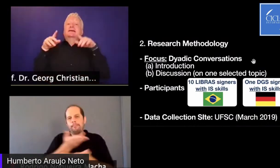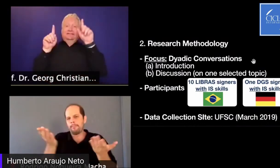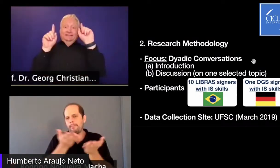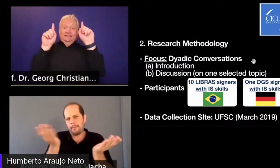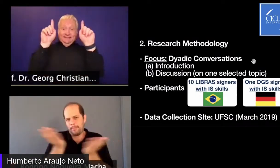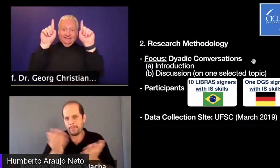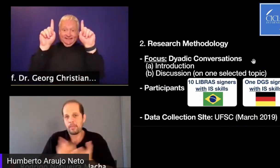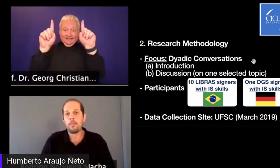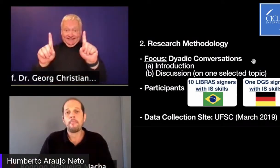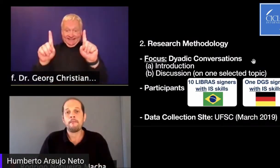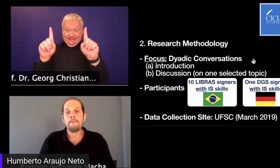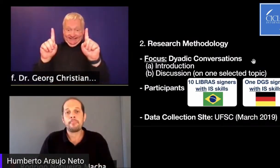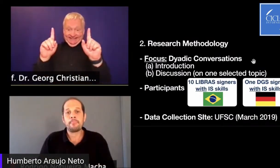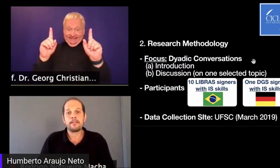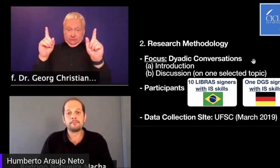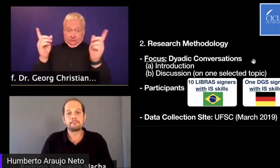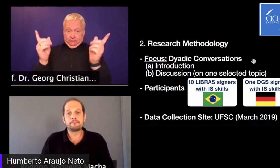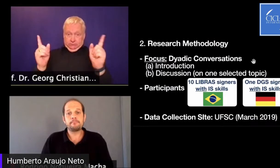interação.